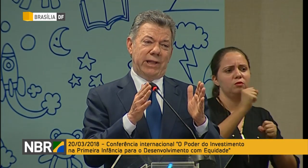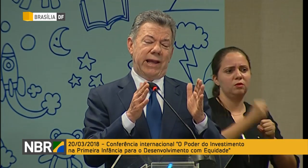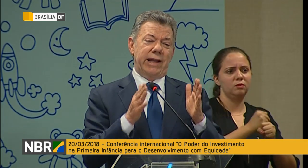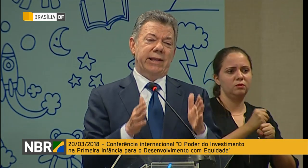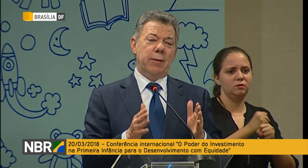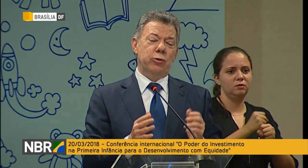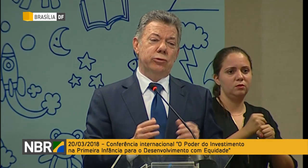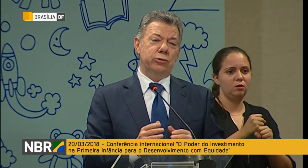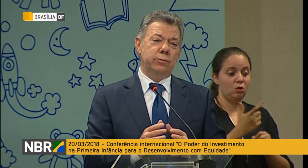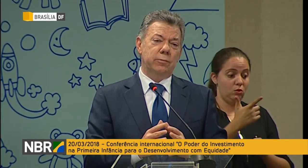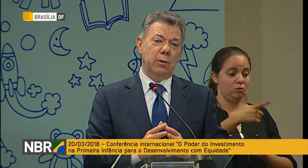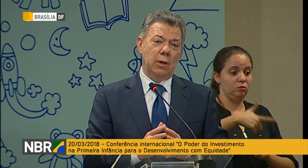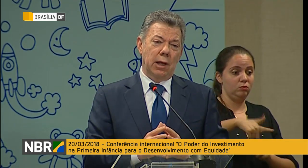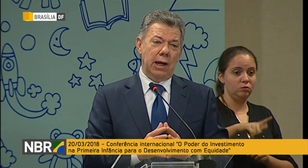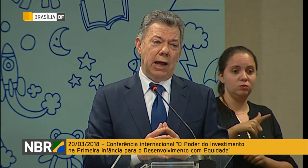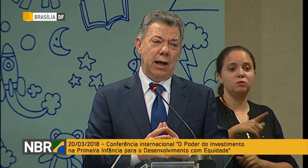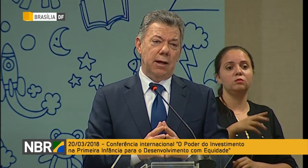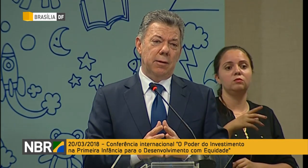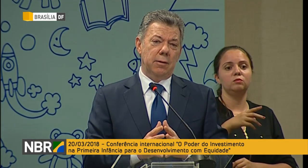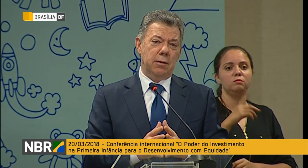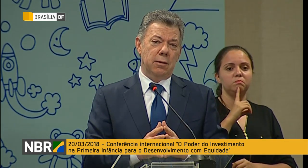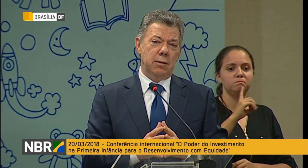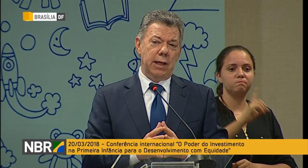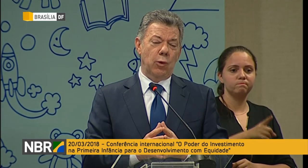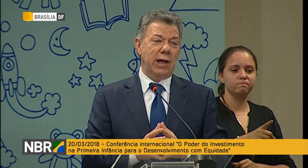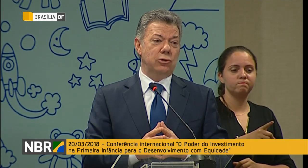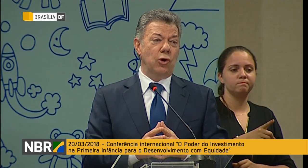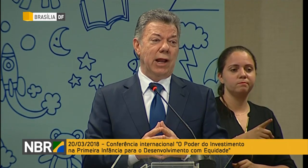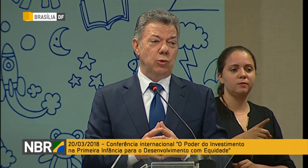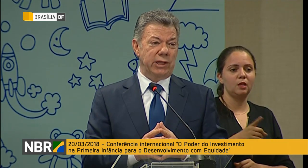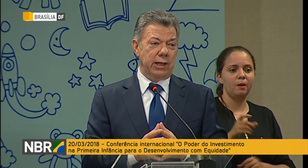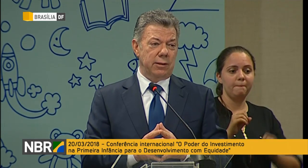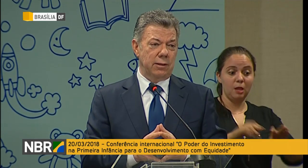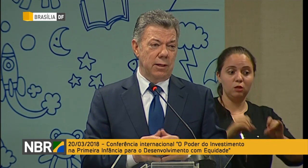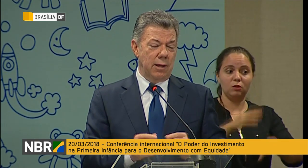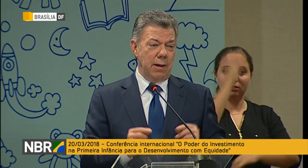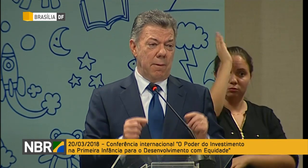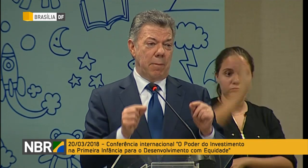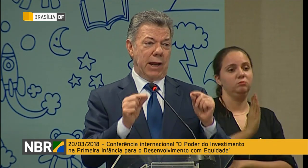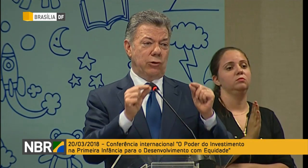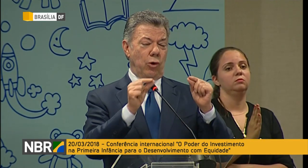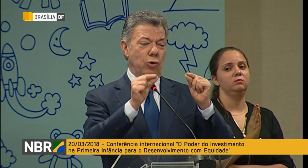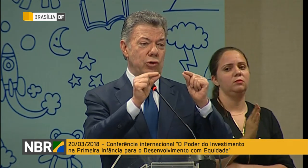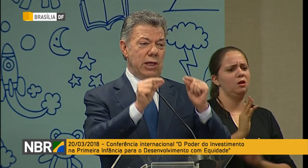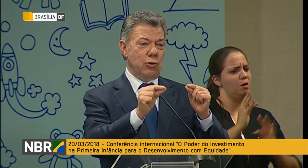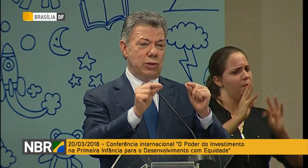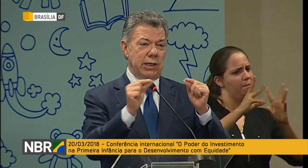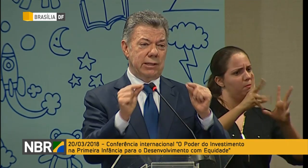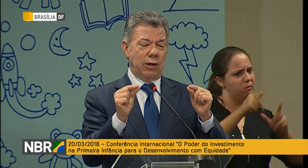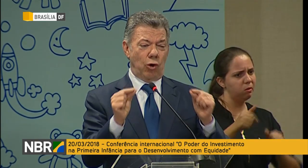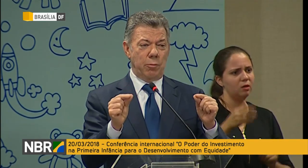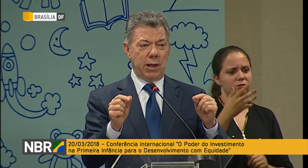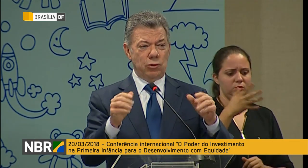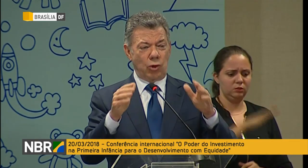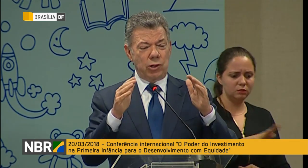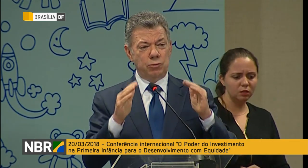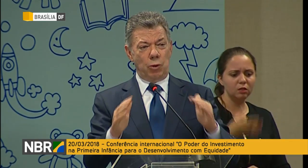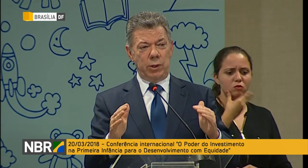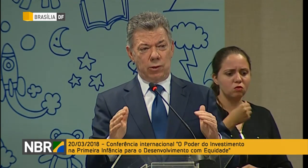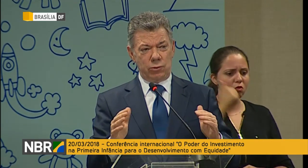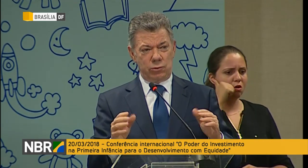anos após anos durante os últimos 40 anos. Nós decretamos a educação gratuita para todas as